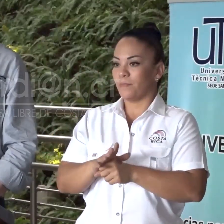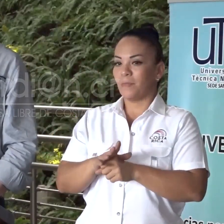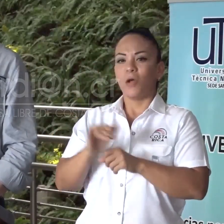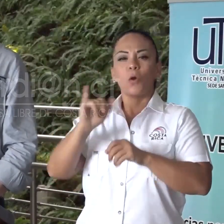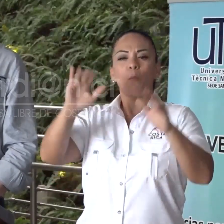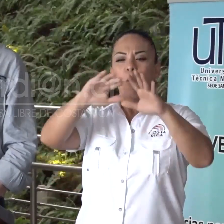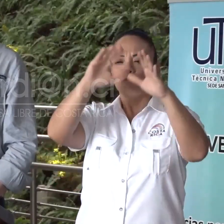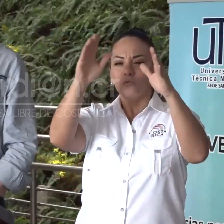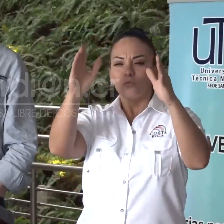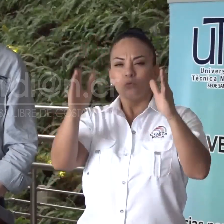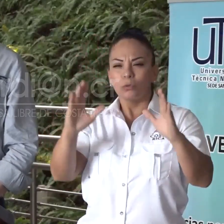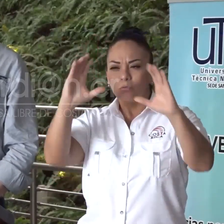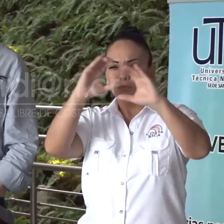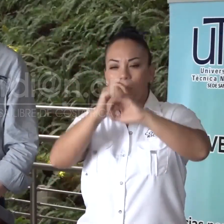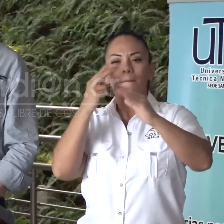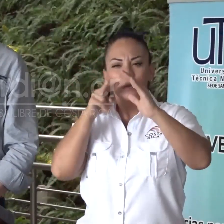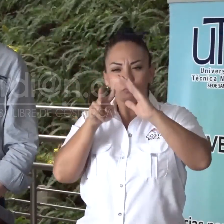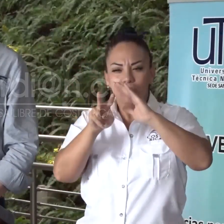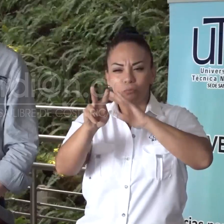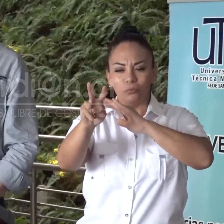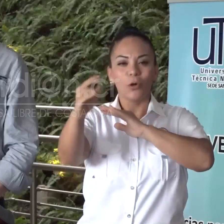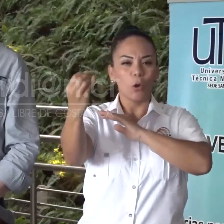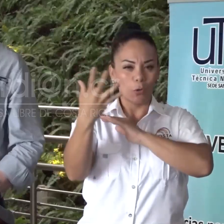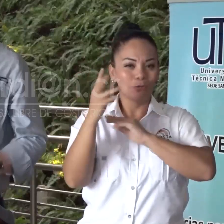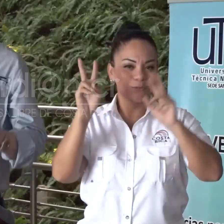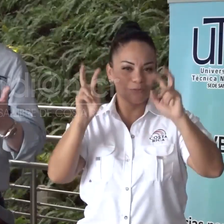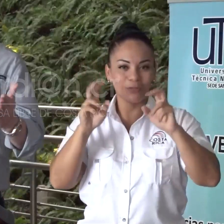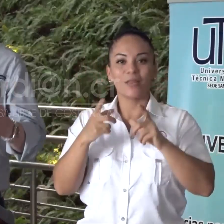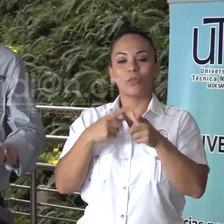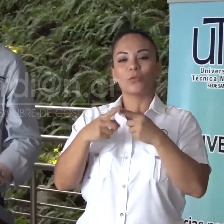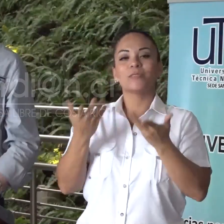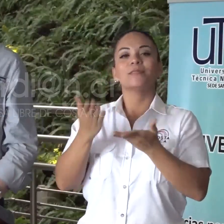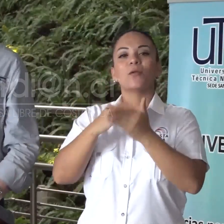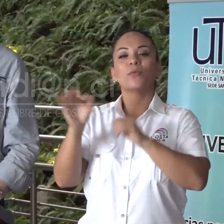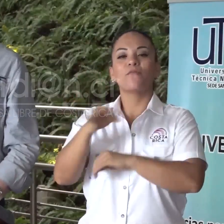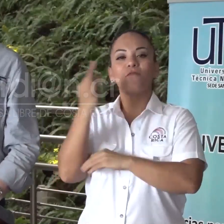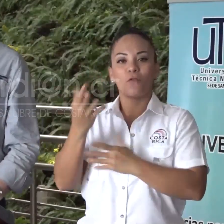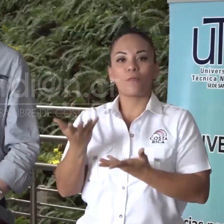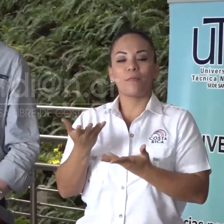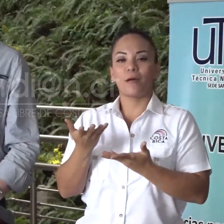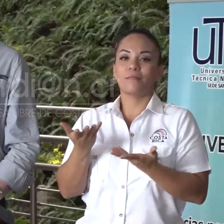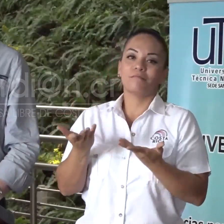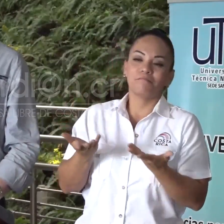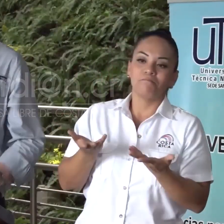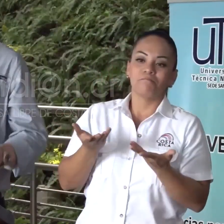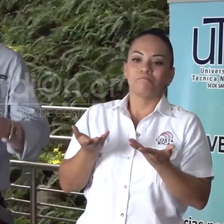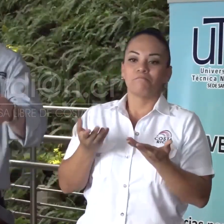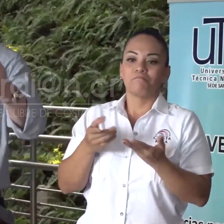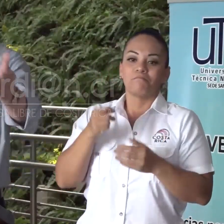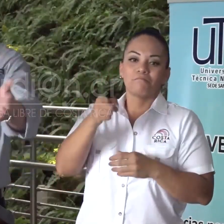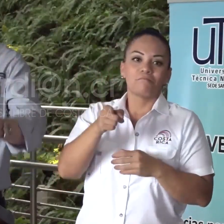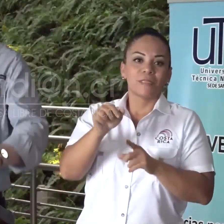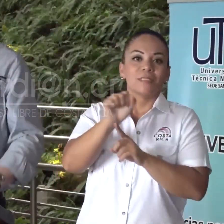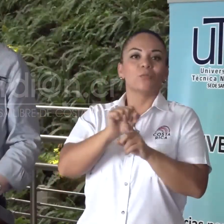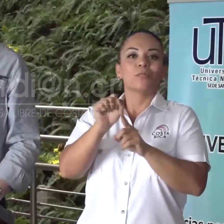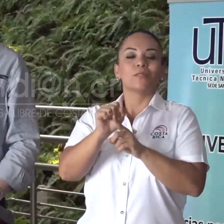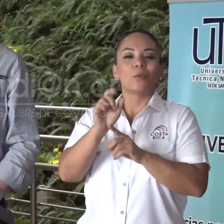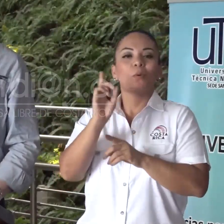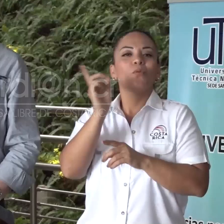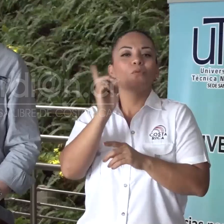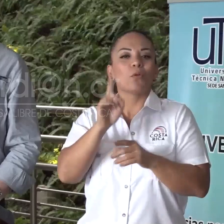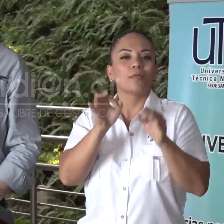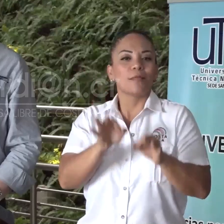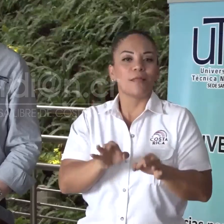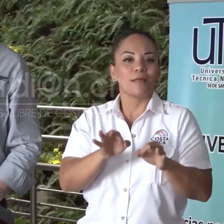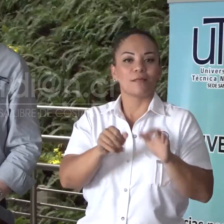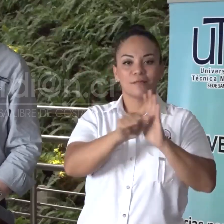del túnel, la bola de alguna manera está en la bola está en el Congreso,